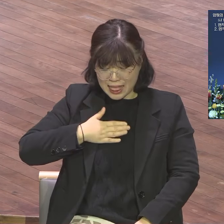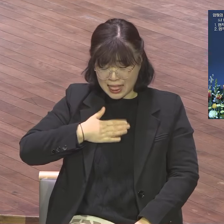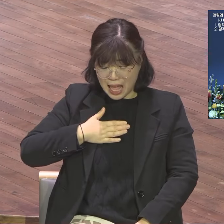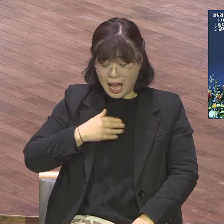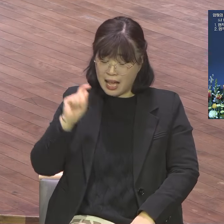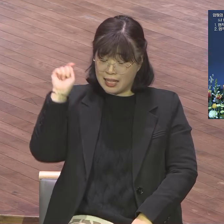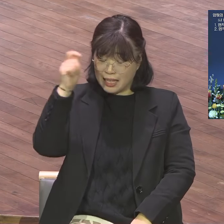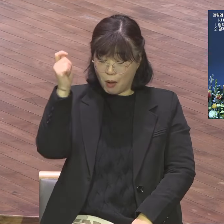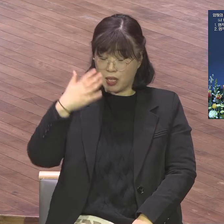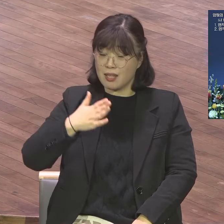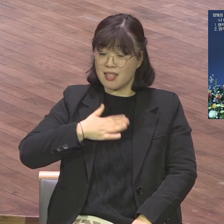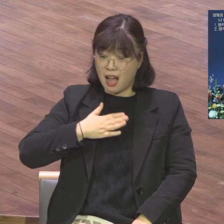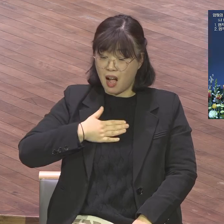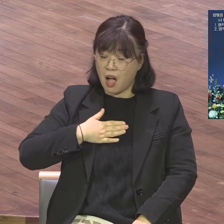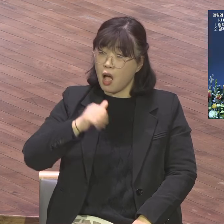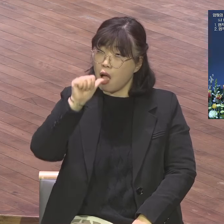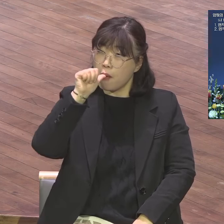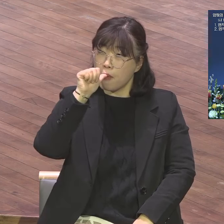같이,